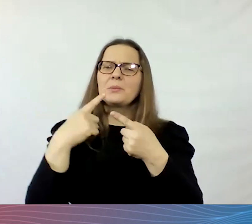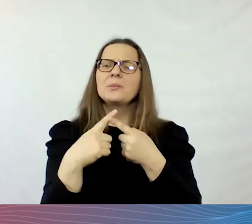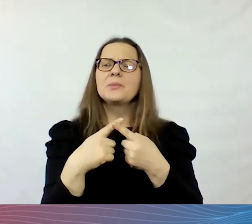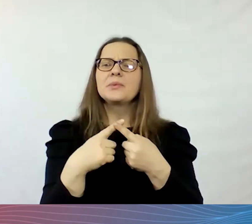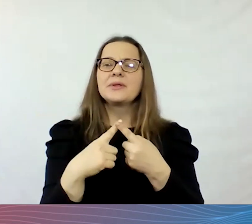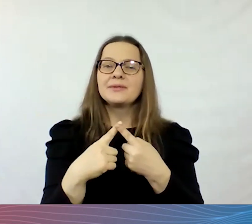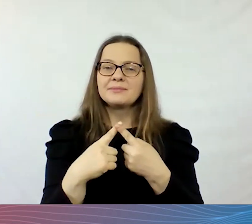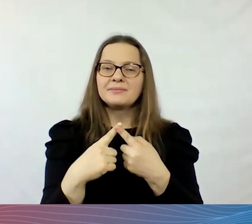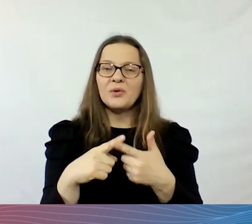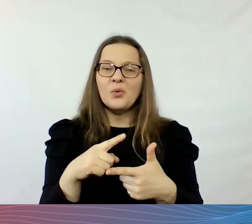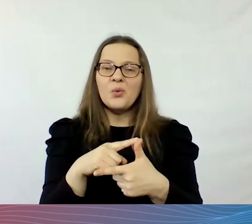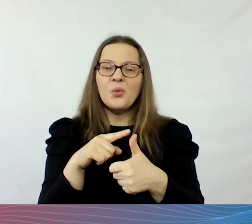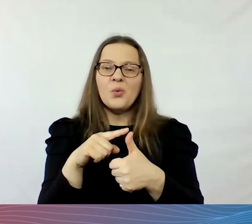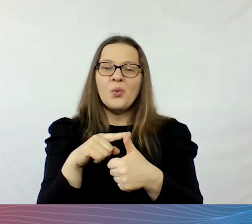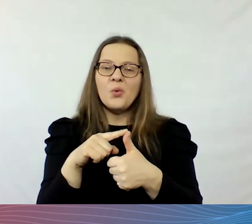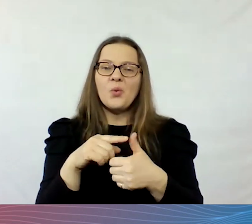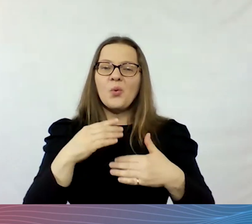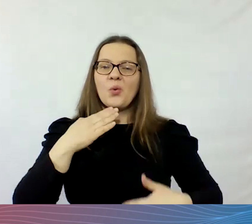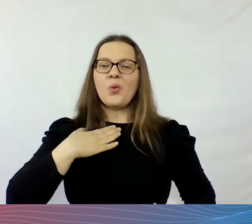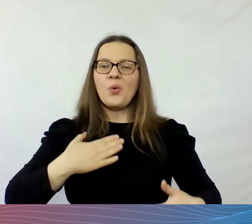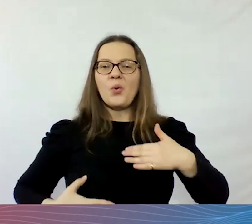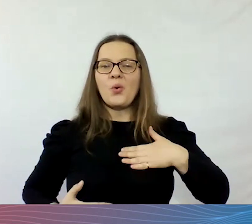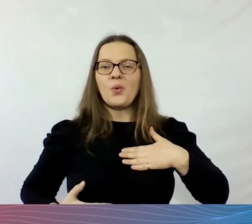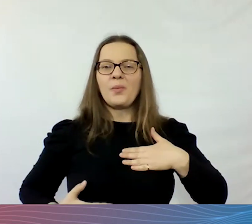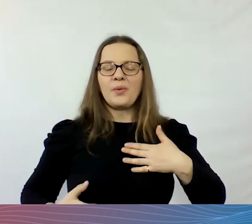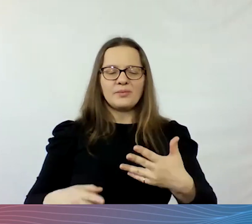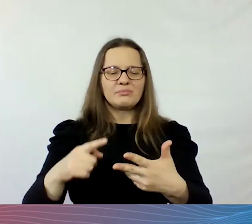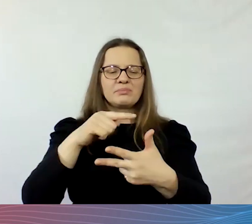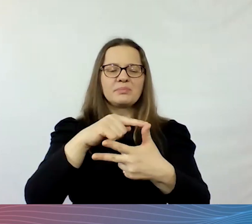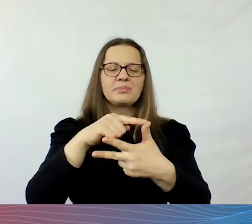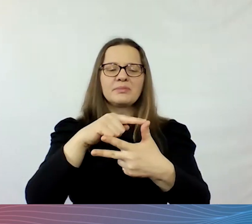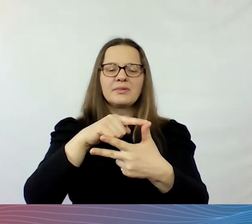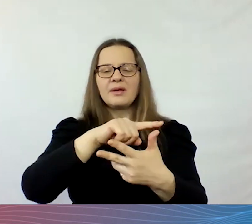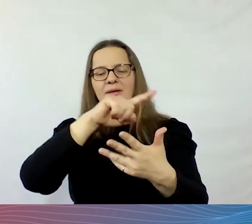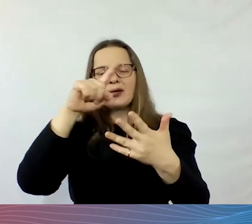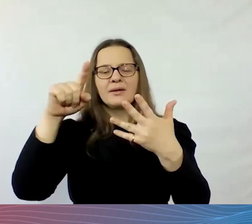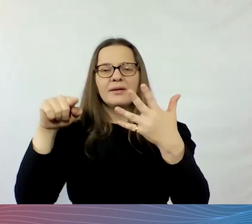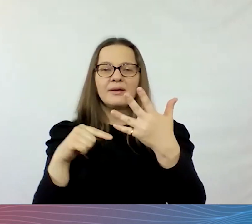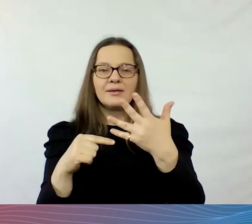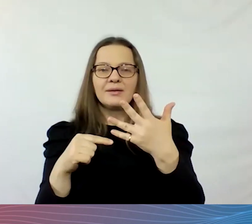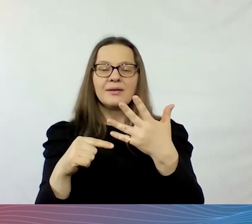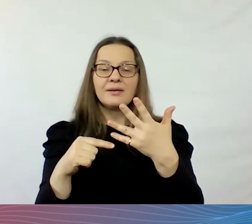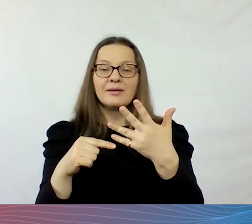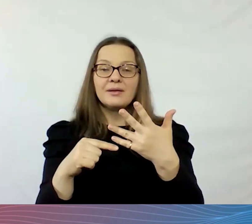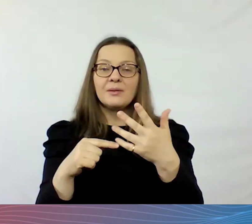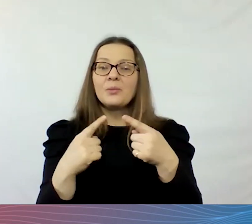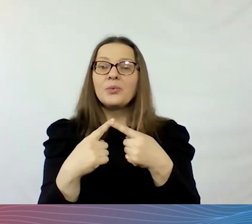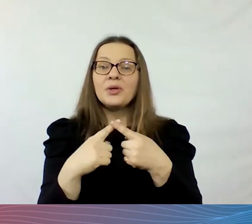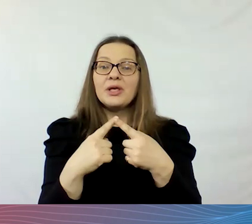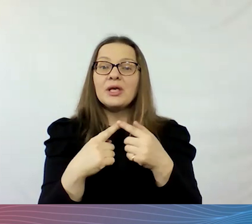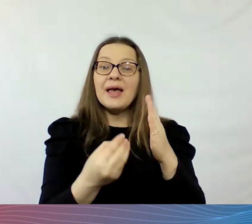E o corpo relacionado com o espírito. Irmãos, porque no corpo nós precisamos do